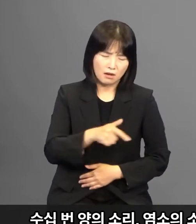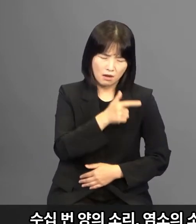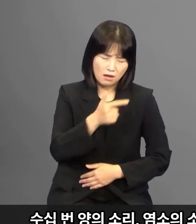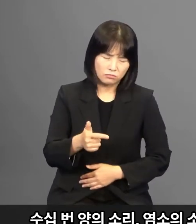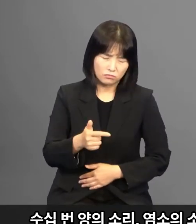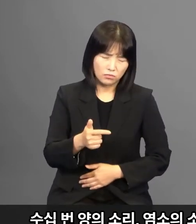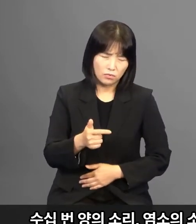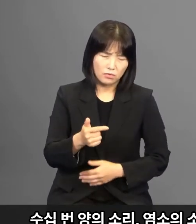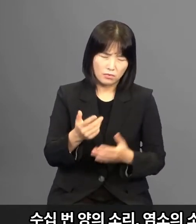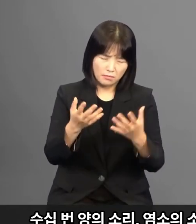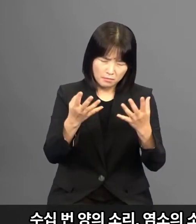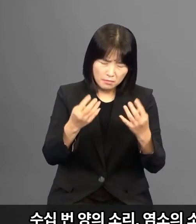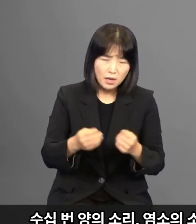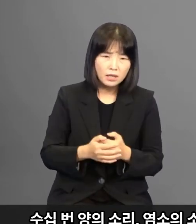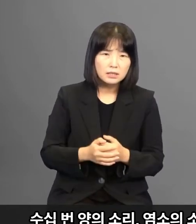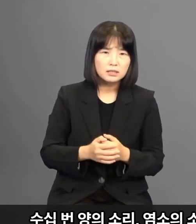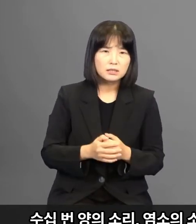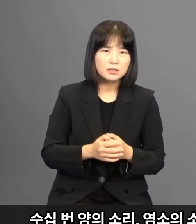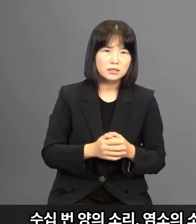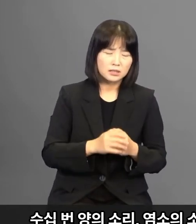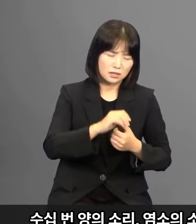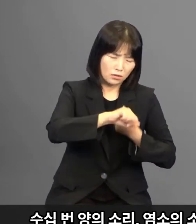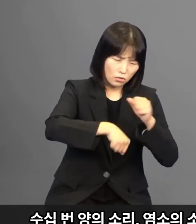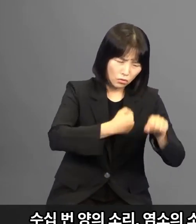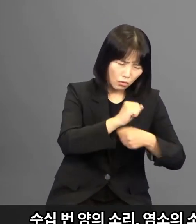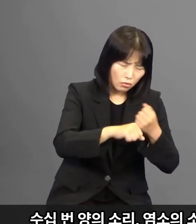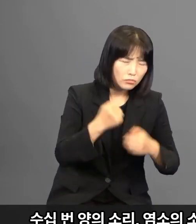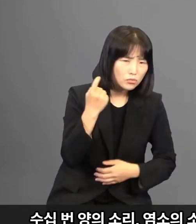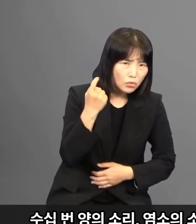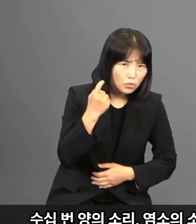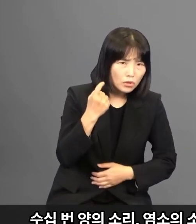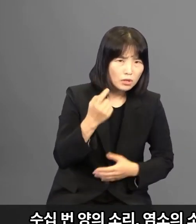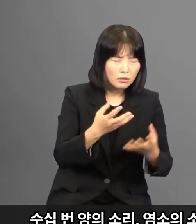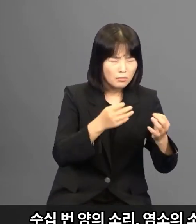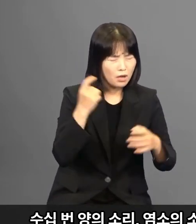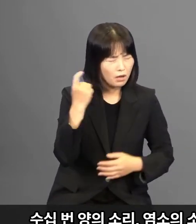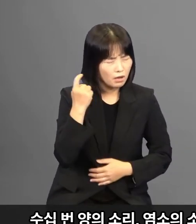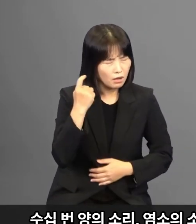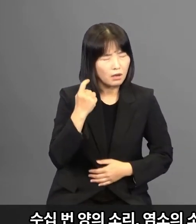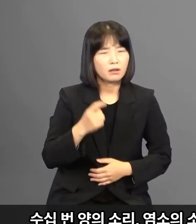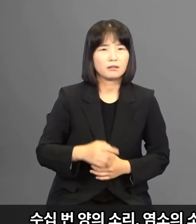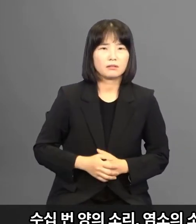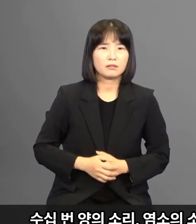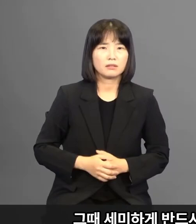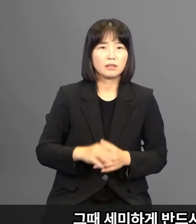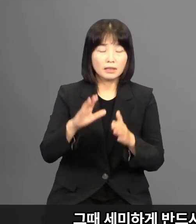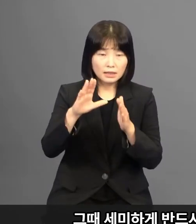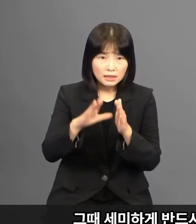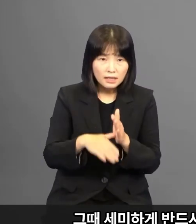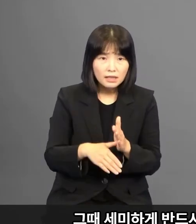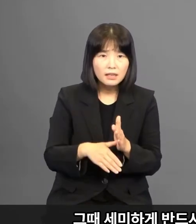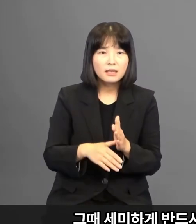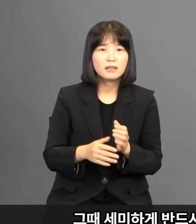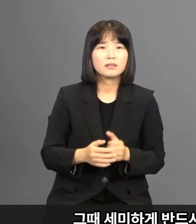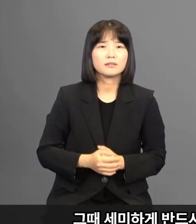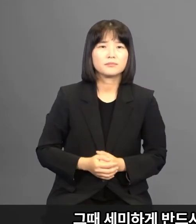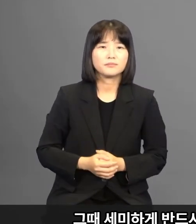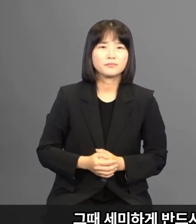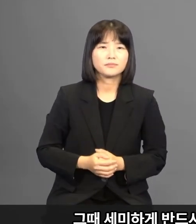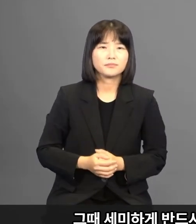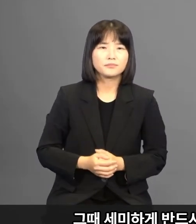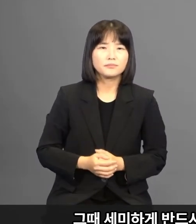번 양의 소리, 염소의 소리, 소의 울음소리가 막 들려오는 거예요. 그때